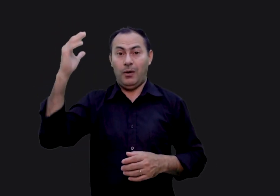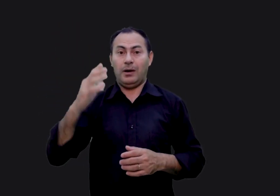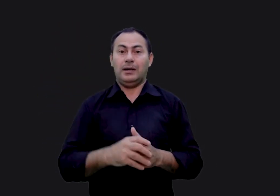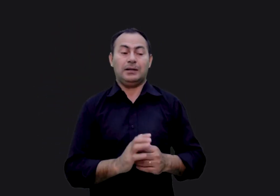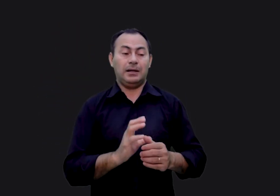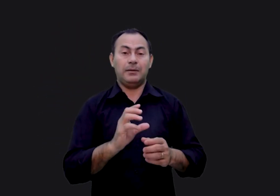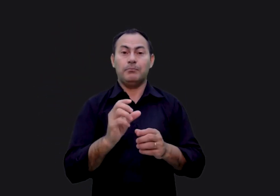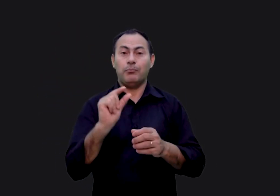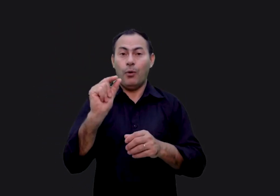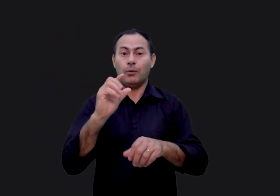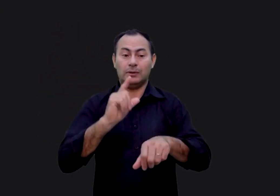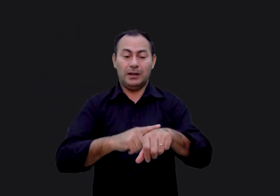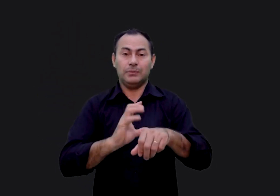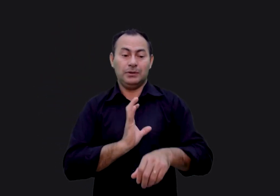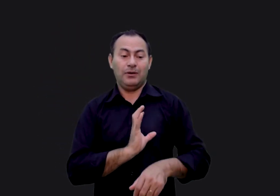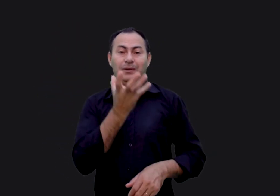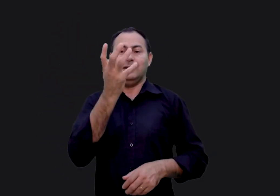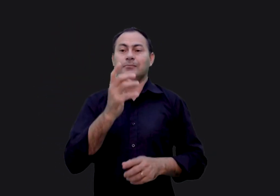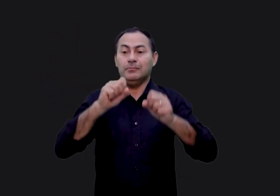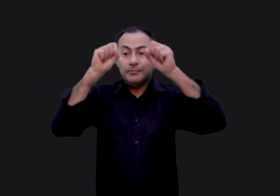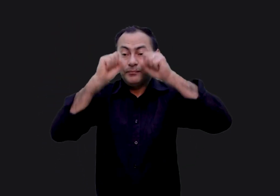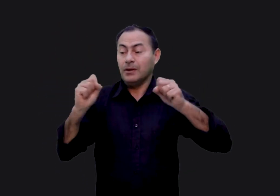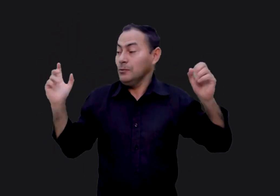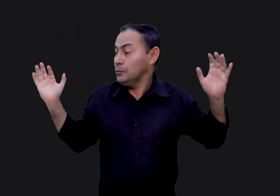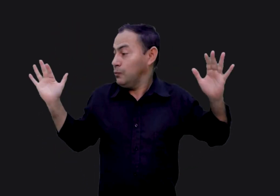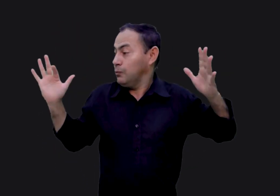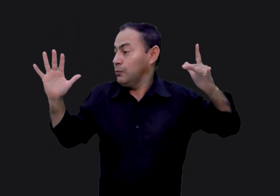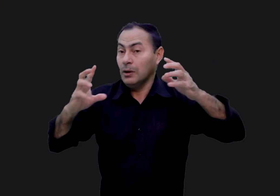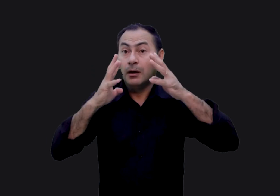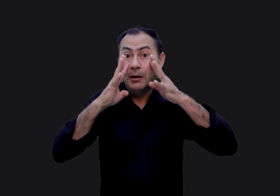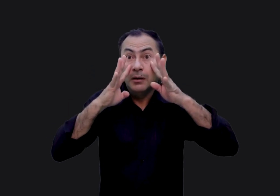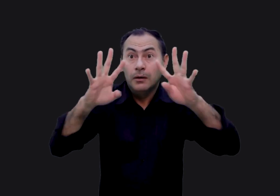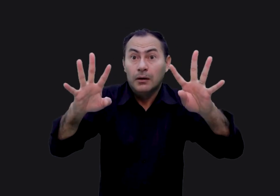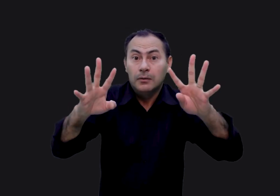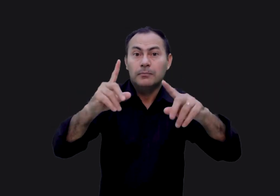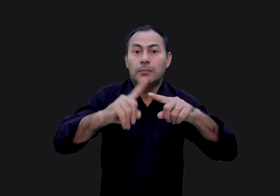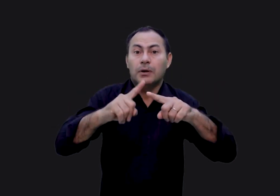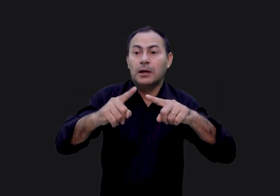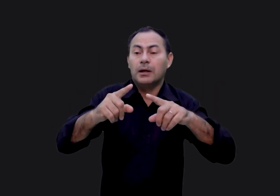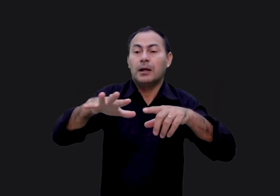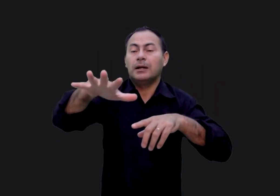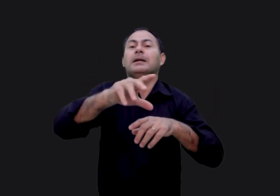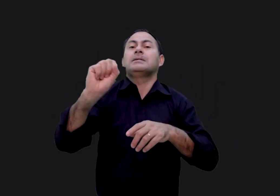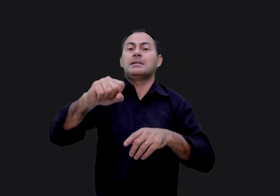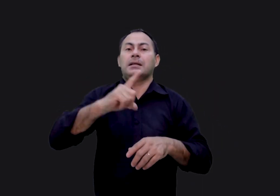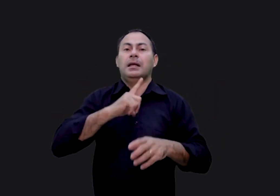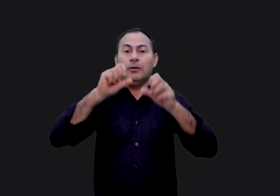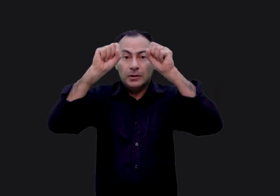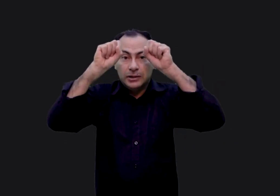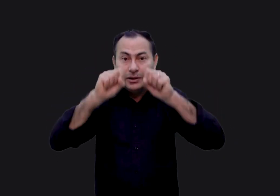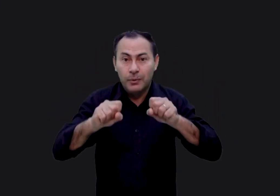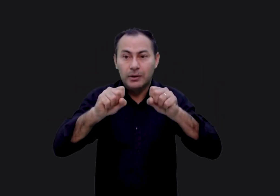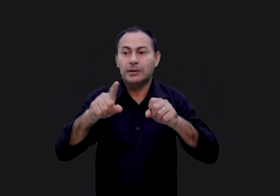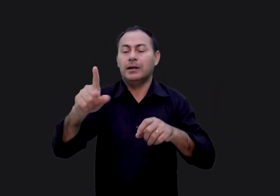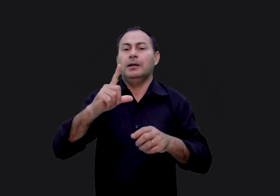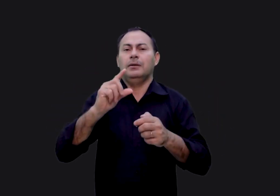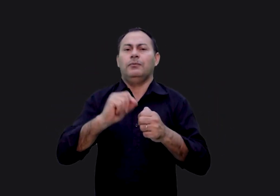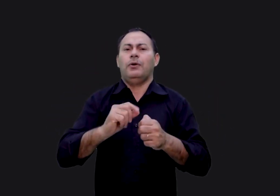famosas, recém-convertidas, for dar testemunho, os bancos vão se encher de gente porque aquele lá sim tem um testemunho. Ele foi